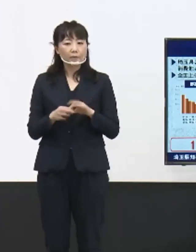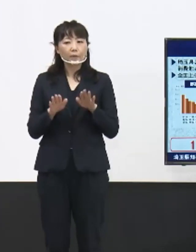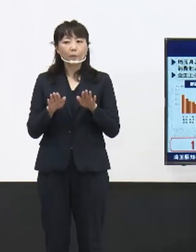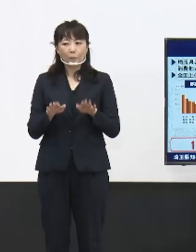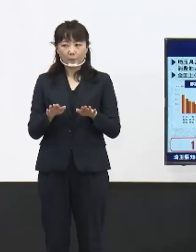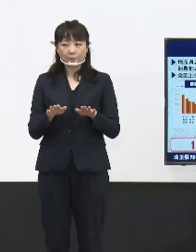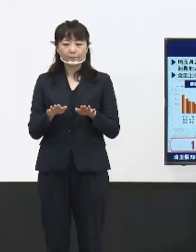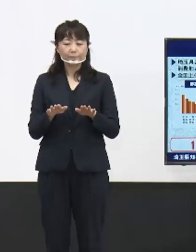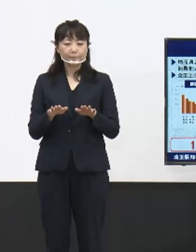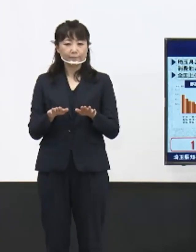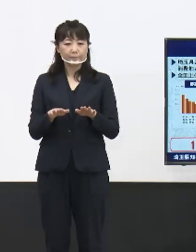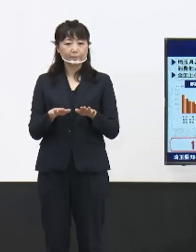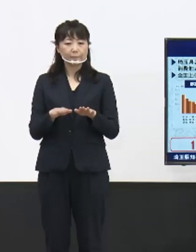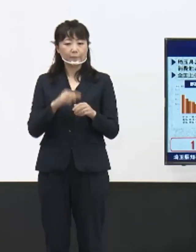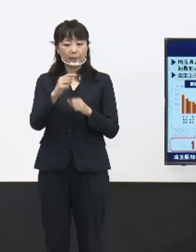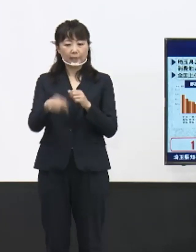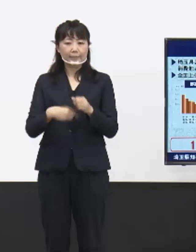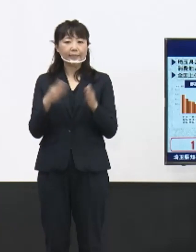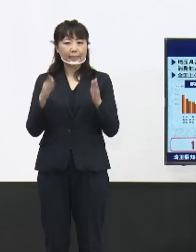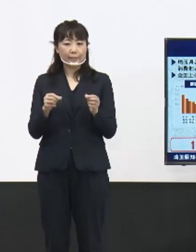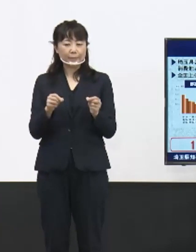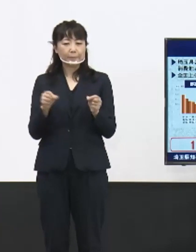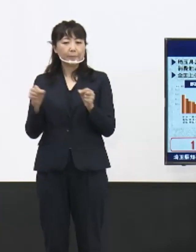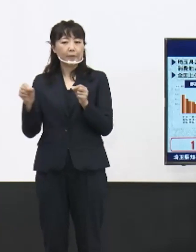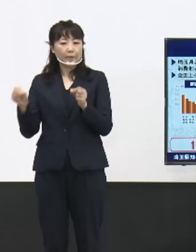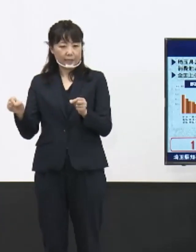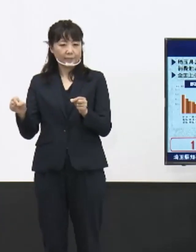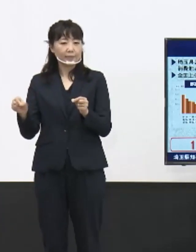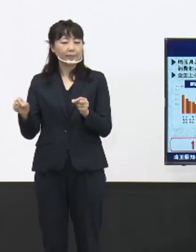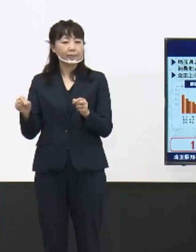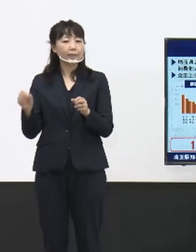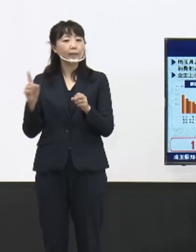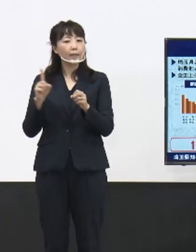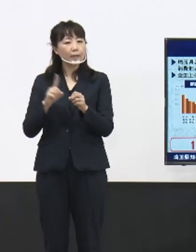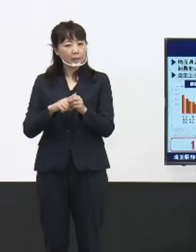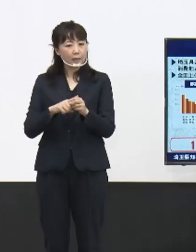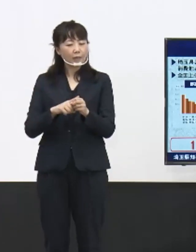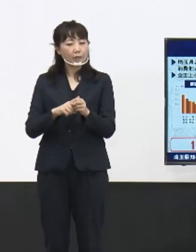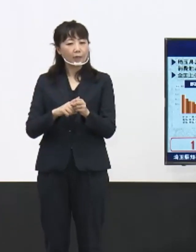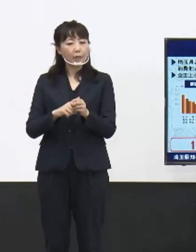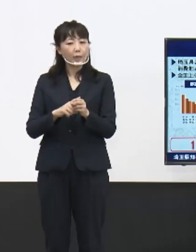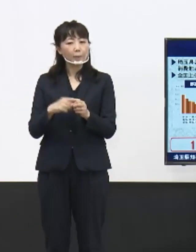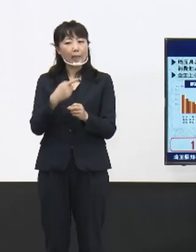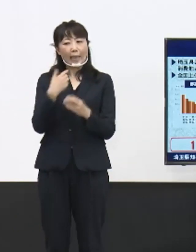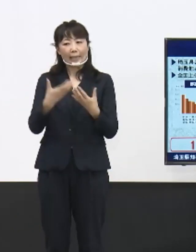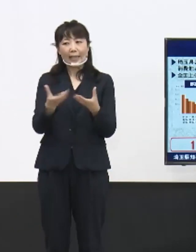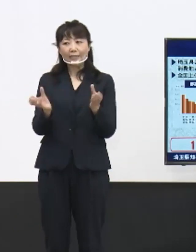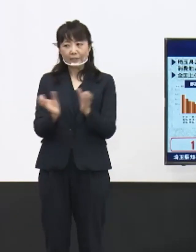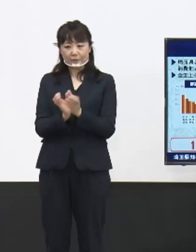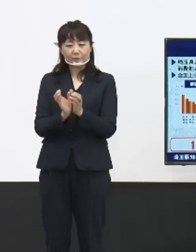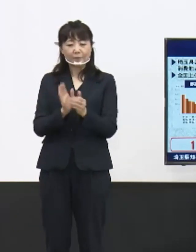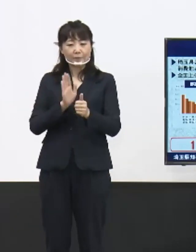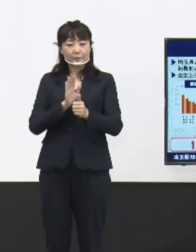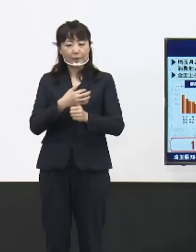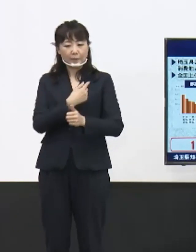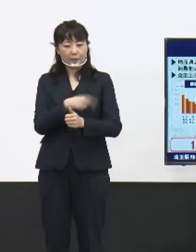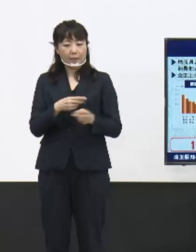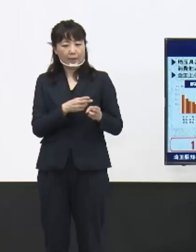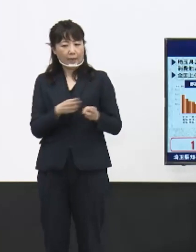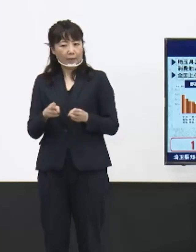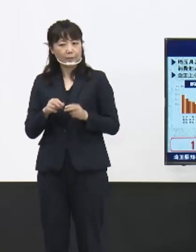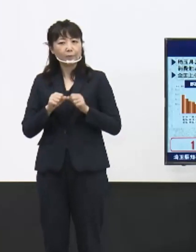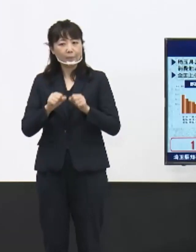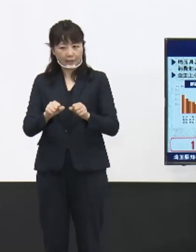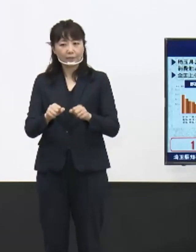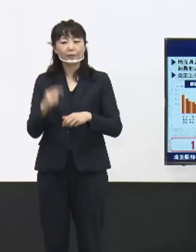回の延期で我々としては浦和レッズには配慮させていただいたつもりであります。 最後もう一